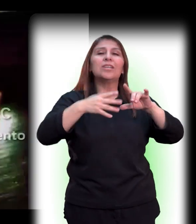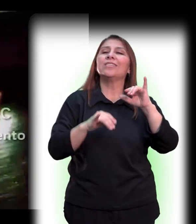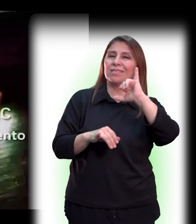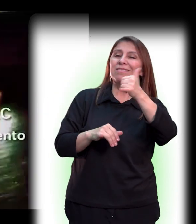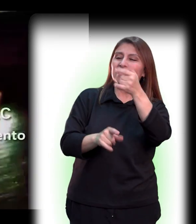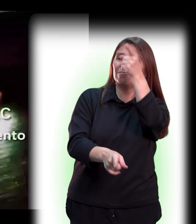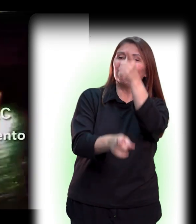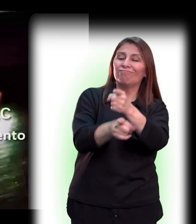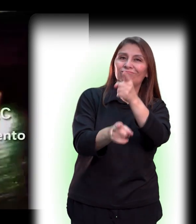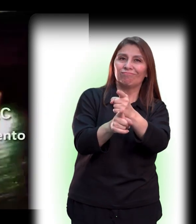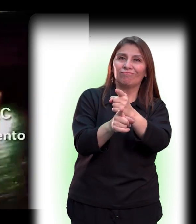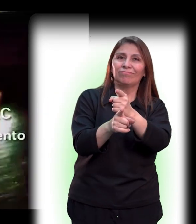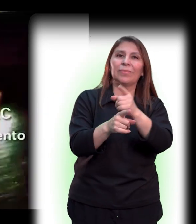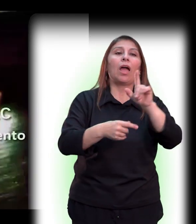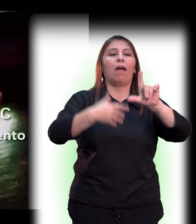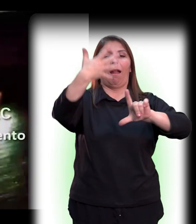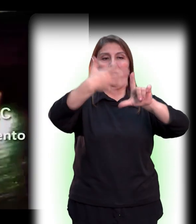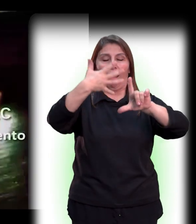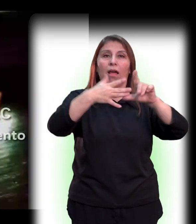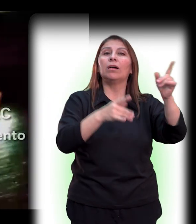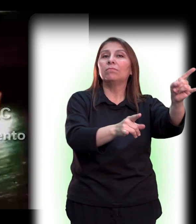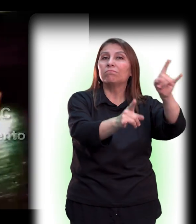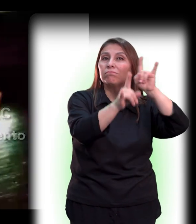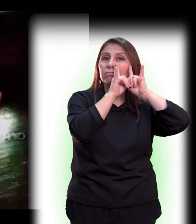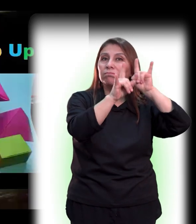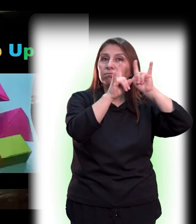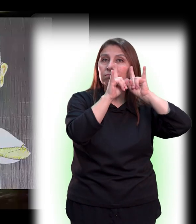medio audiovisual donde ellos expresen toda su